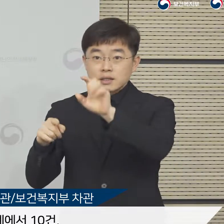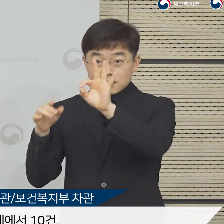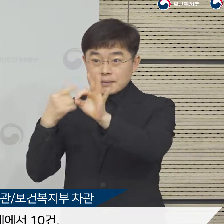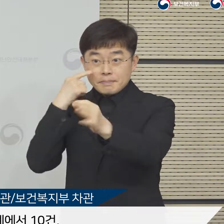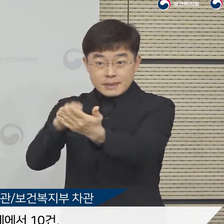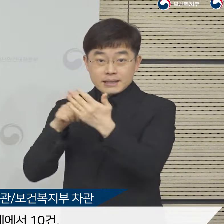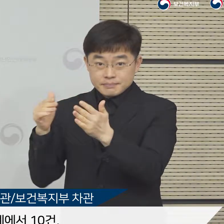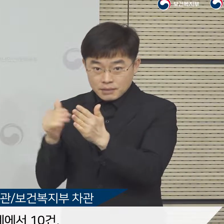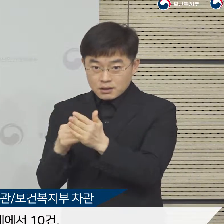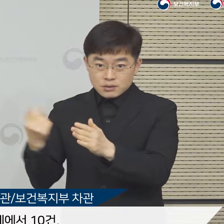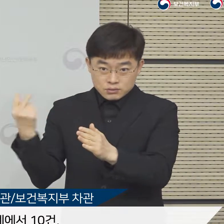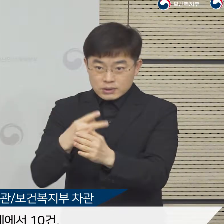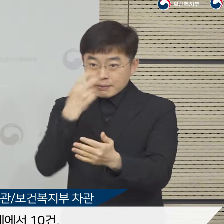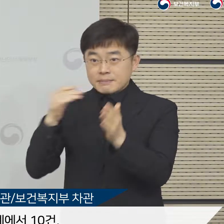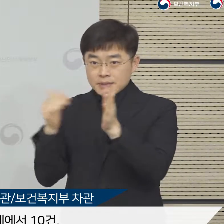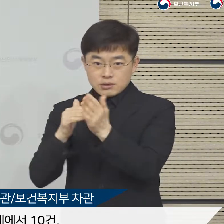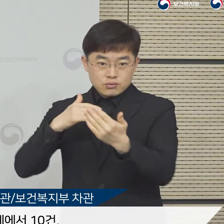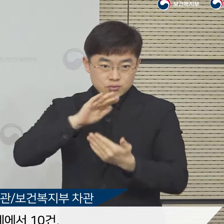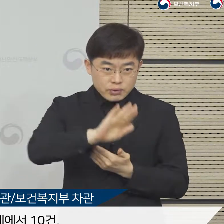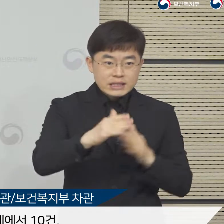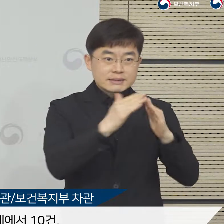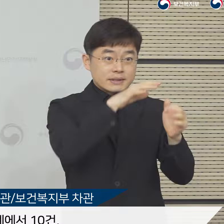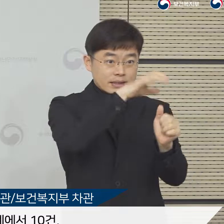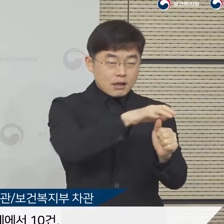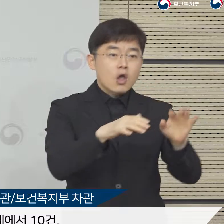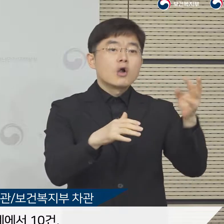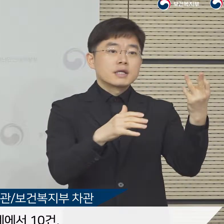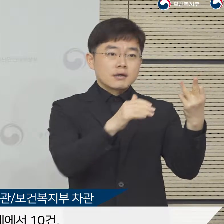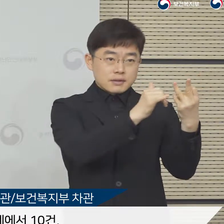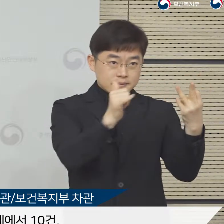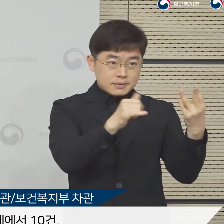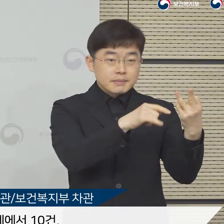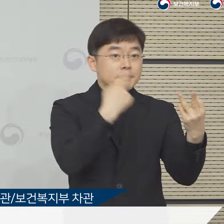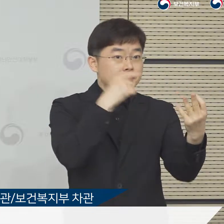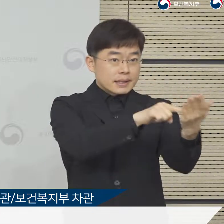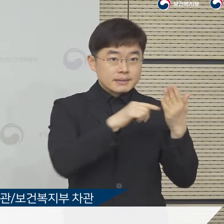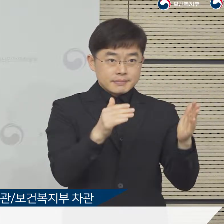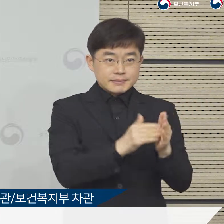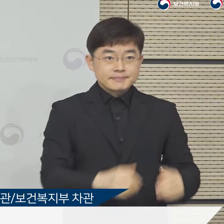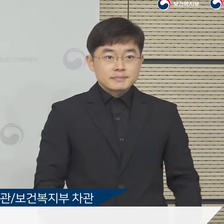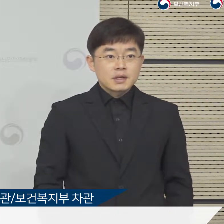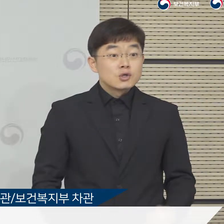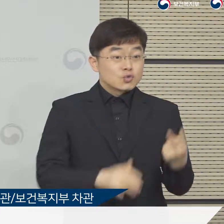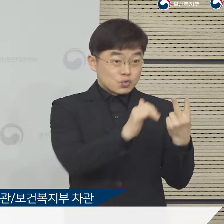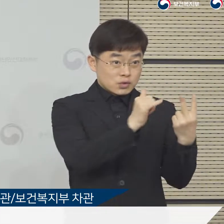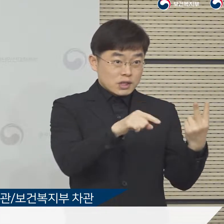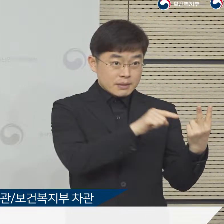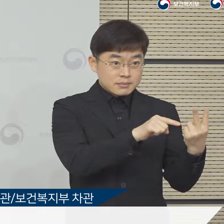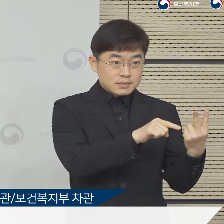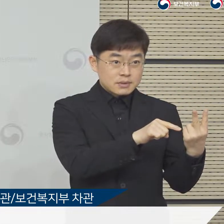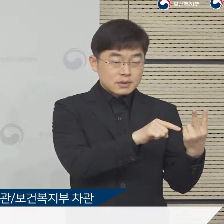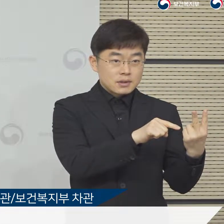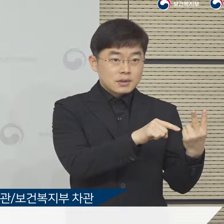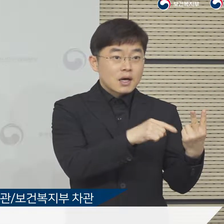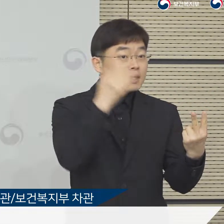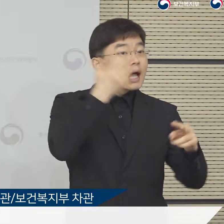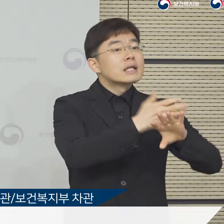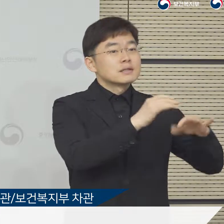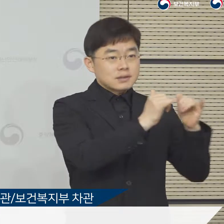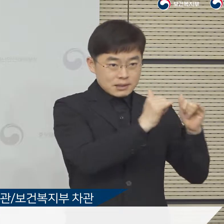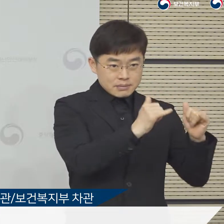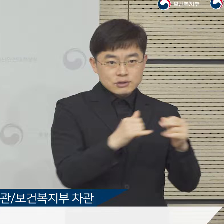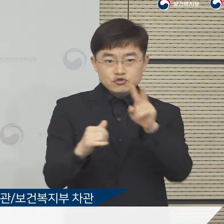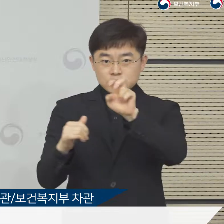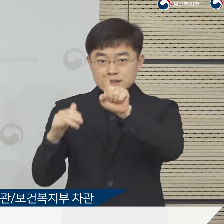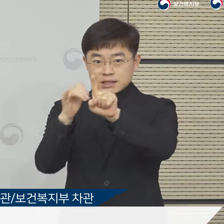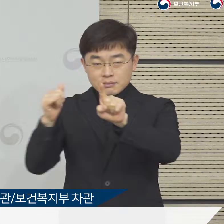10건, 지역사회 확진 사례가 13건입니다. 2명을 제외한 21명이 우리